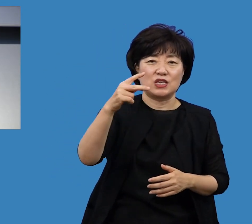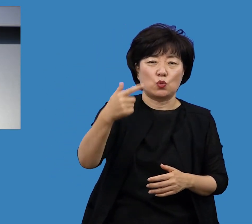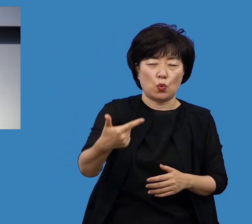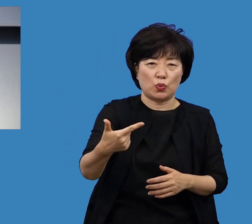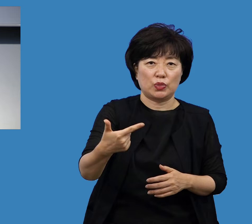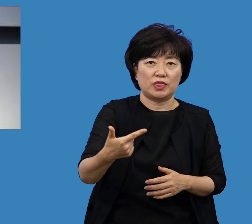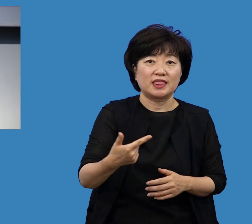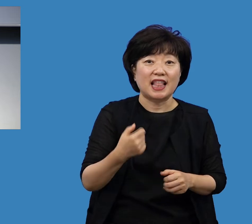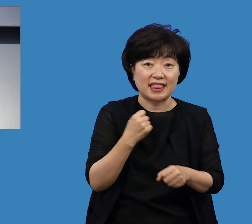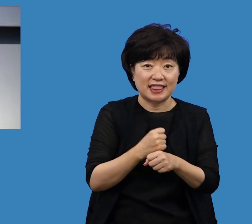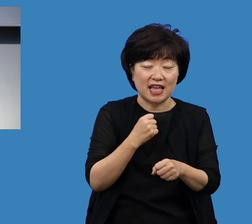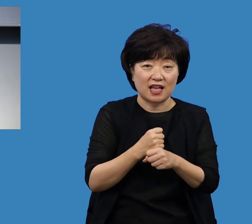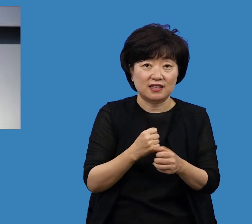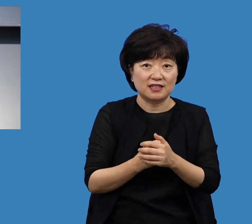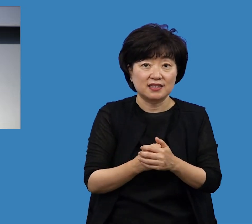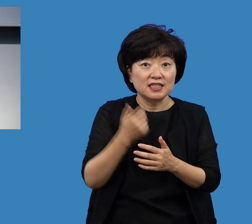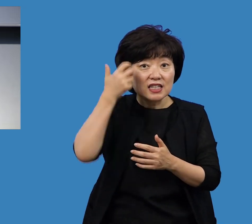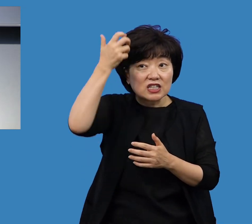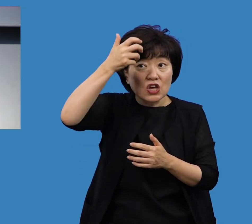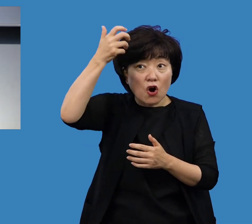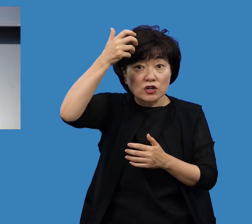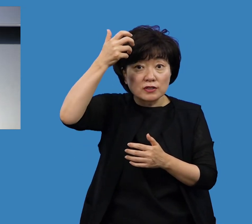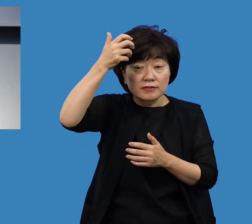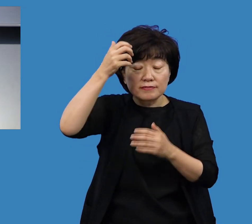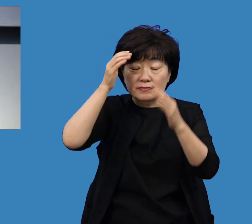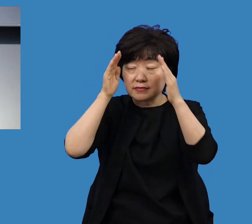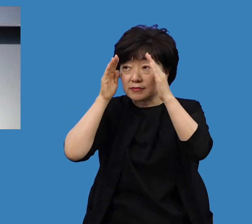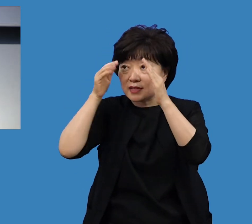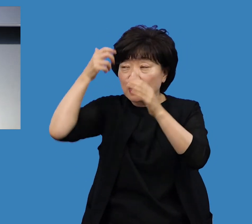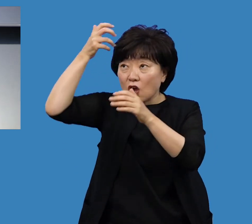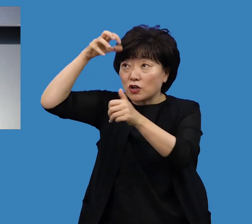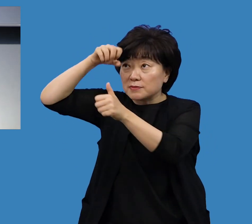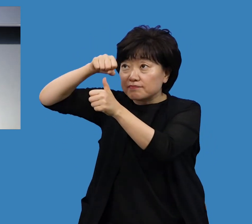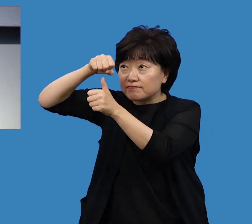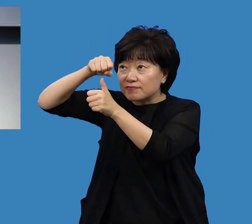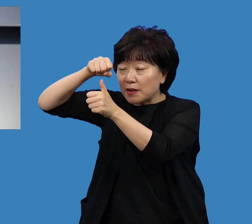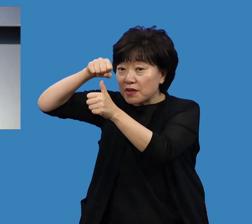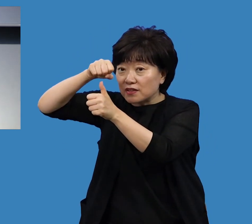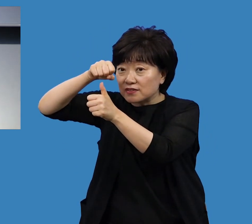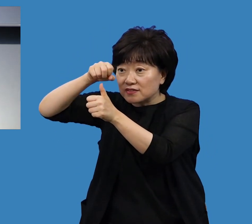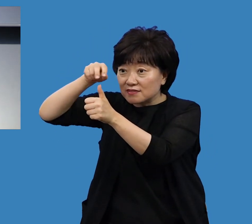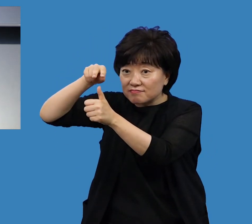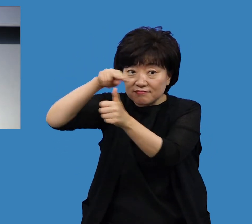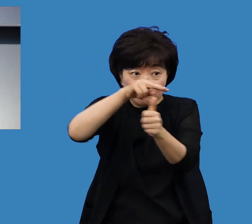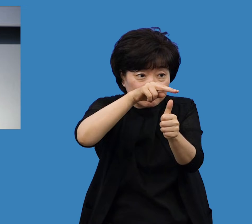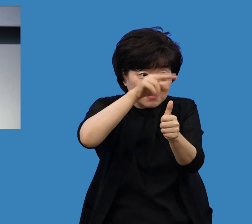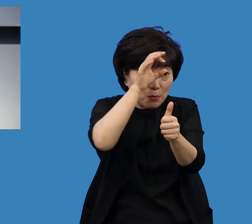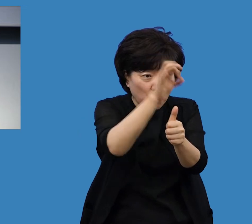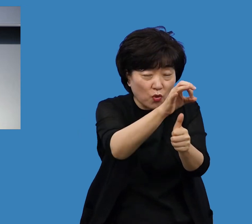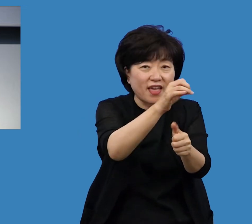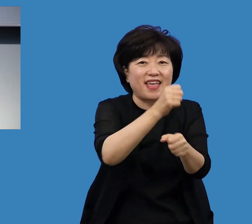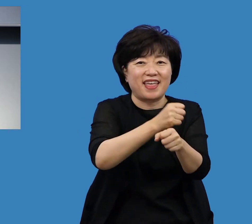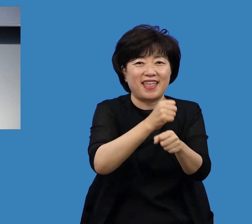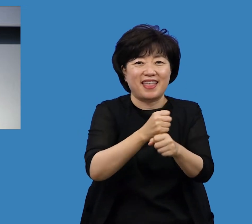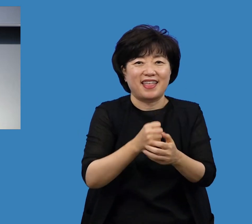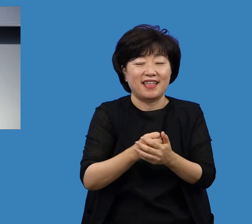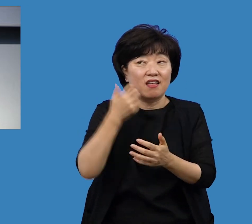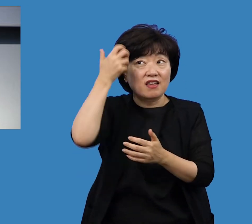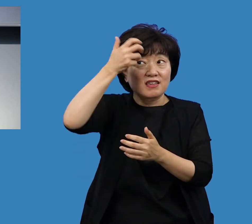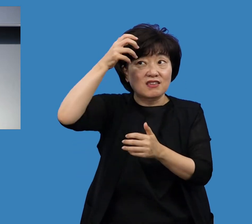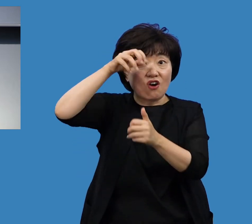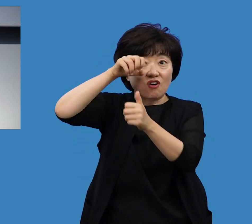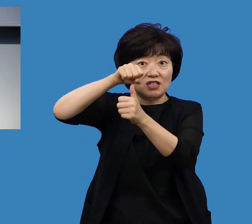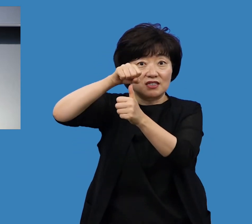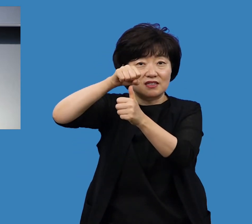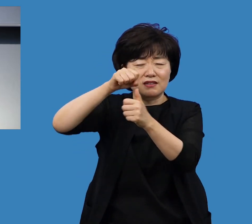말이에요. 주목해서 보게 합니다. 주목해서 보게 해요. 우리 다음 주에 살펴볼 텐데 영은요. 보는